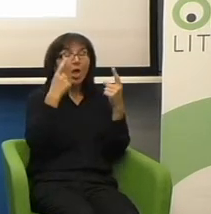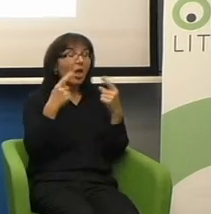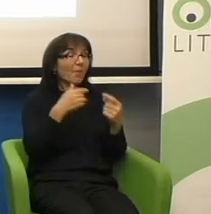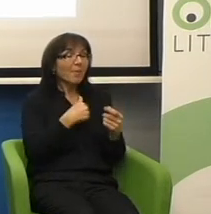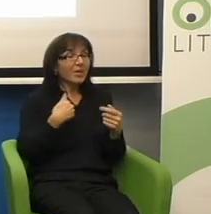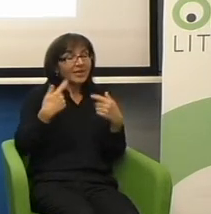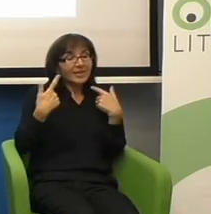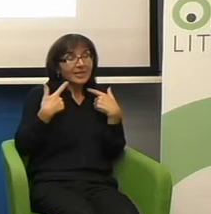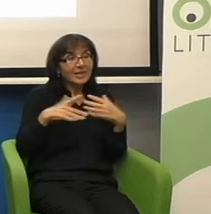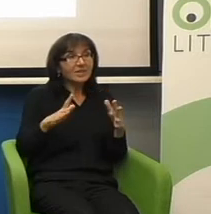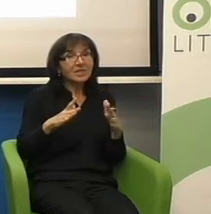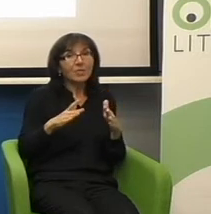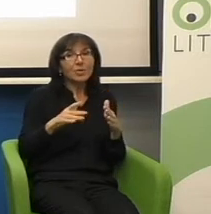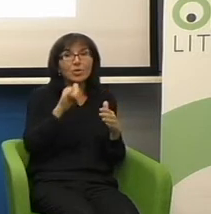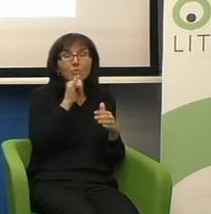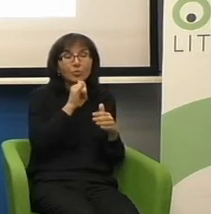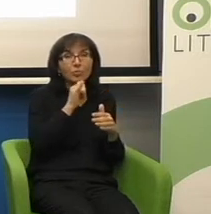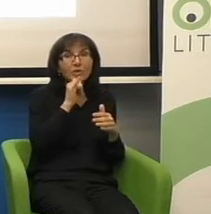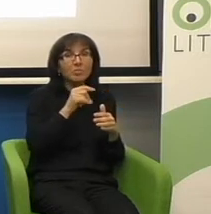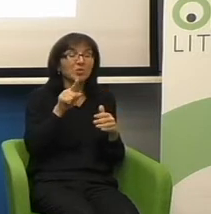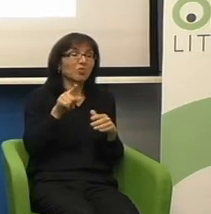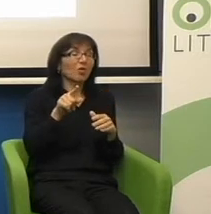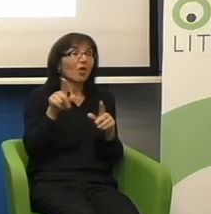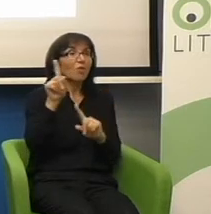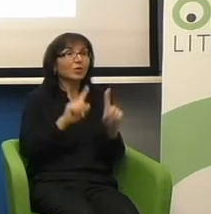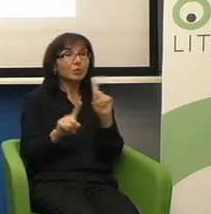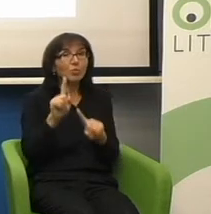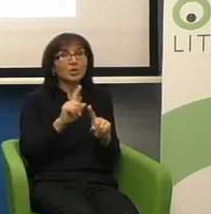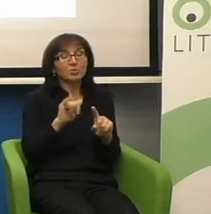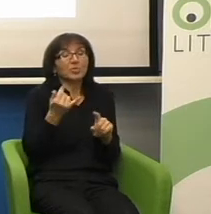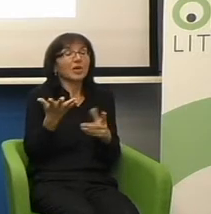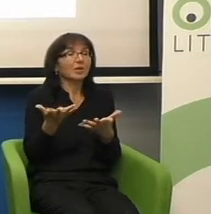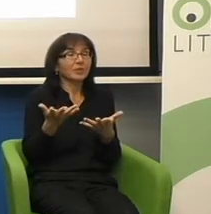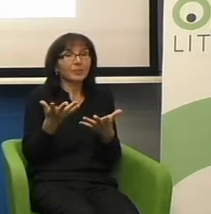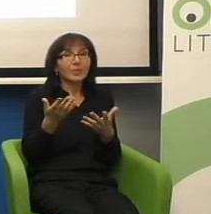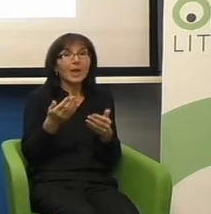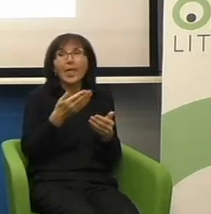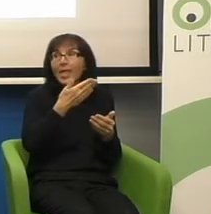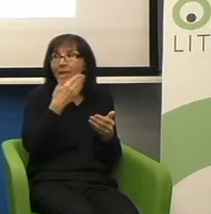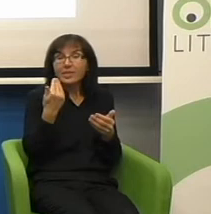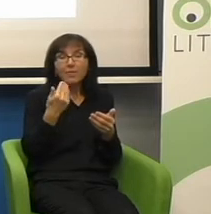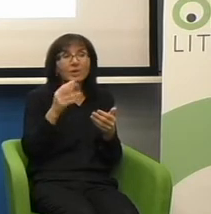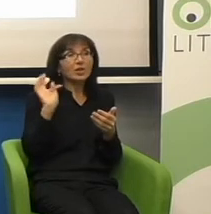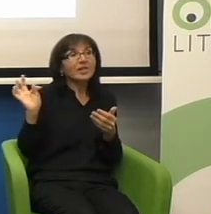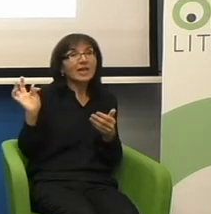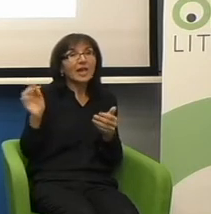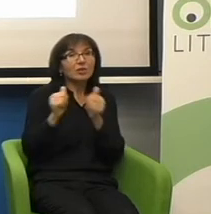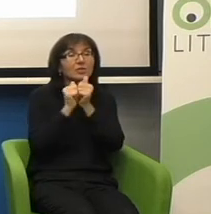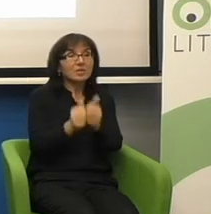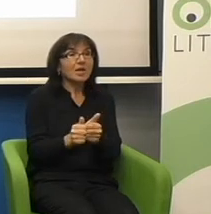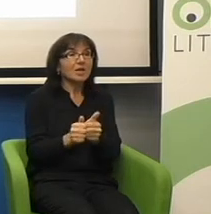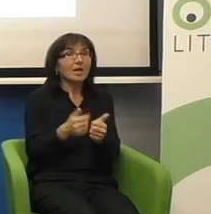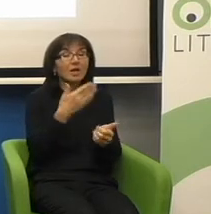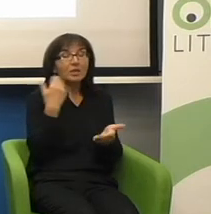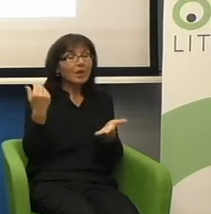my się nie staramy jakby tego odtrafić, bo ja, nie? Mhm. Czyli tej spekulacji tam nie ma, na szczęście, skoro literatura non-fiction, to tutaj